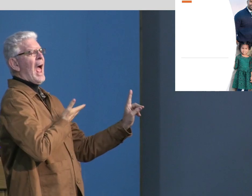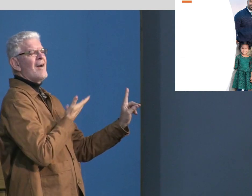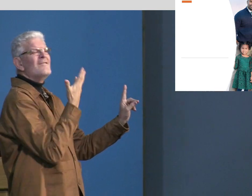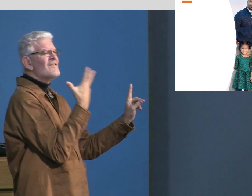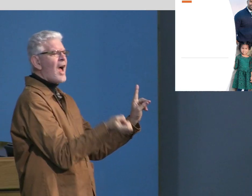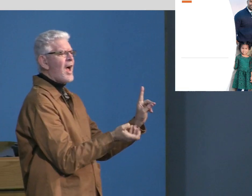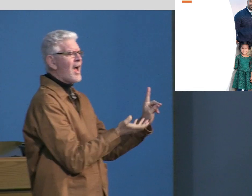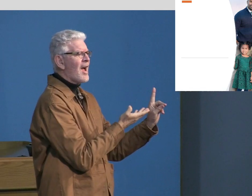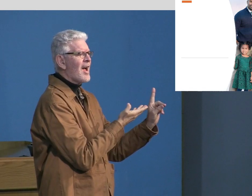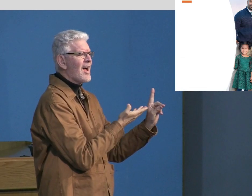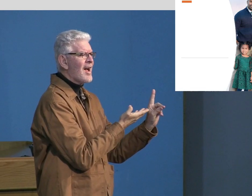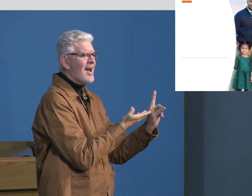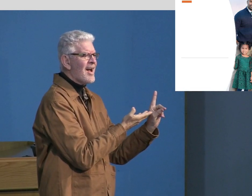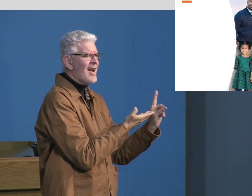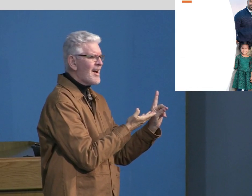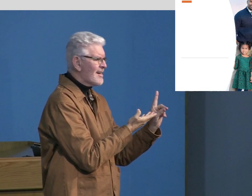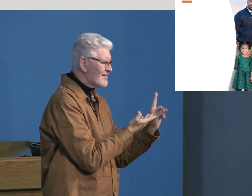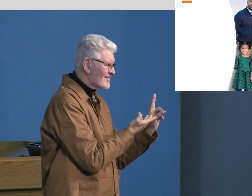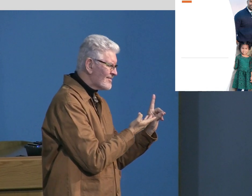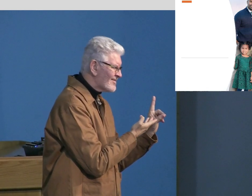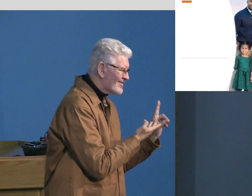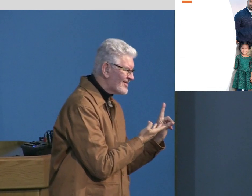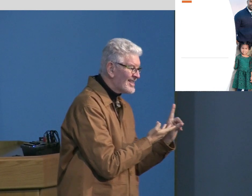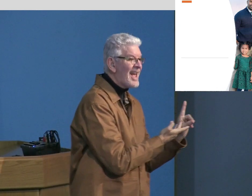Hoe word jy 'n pa?